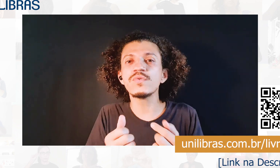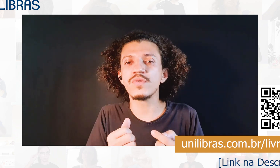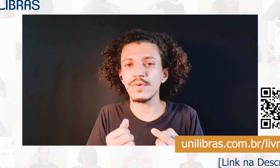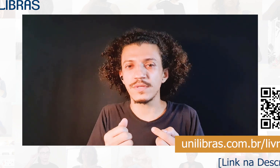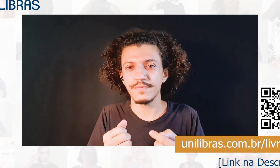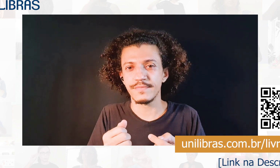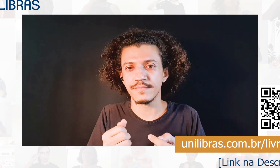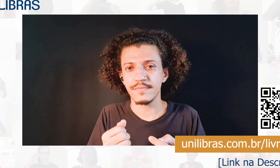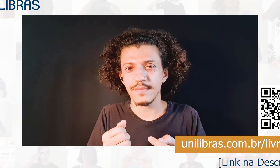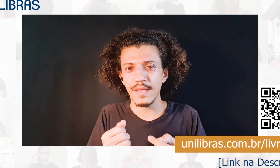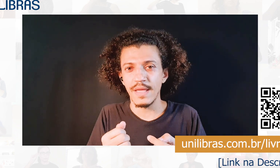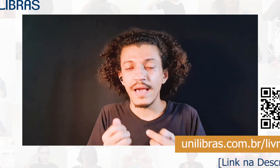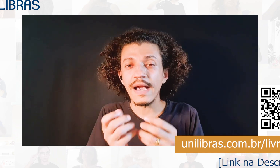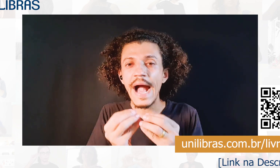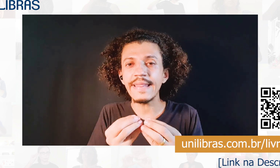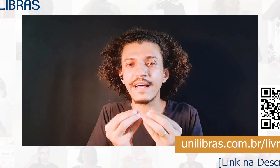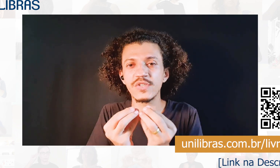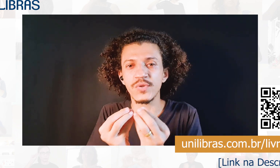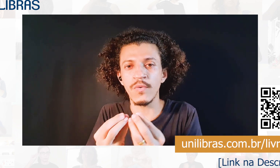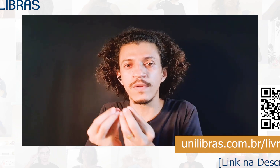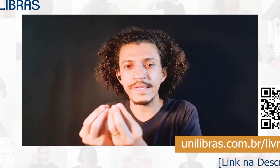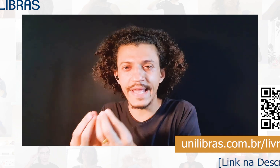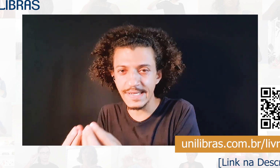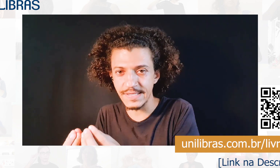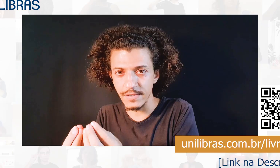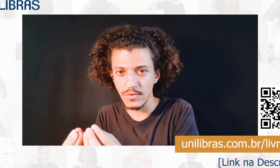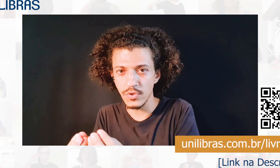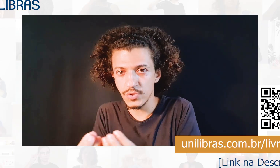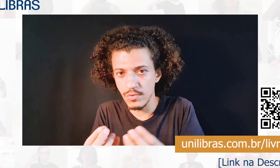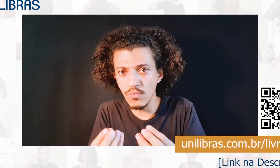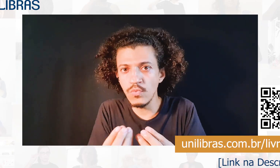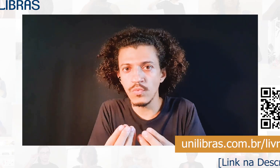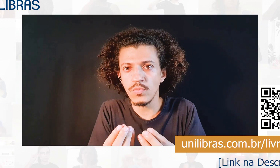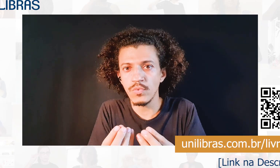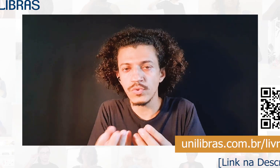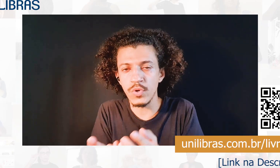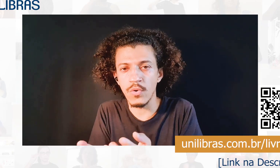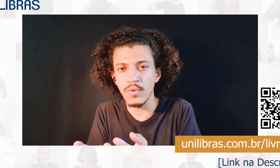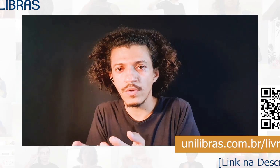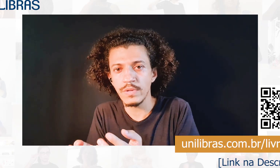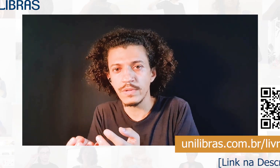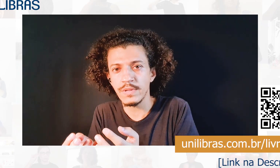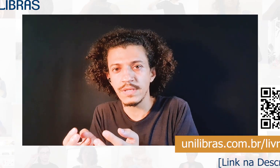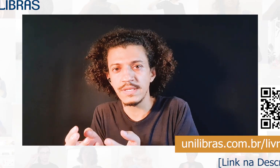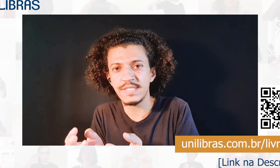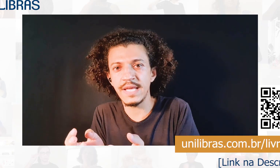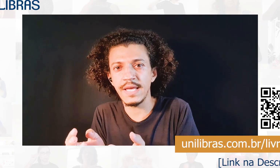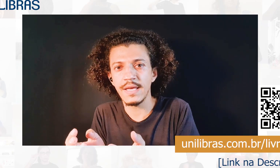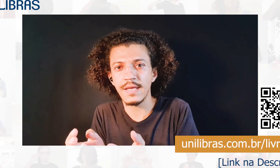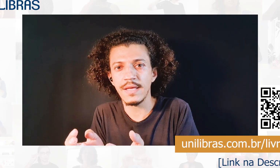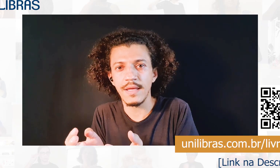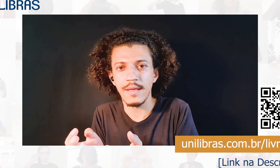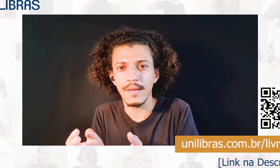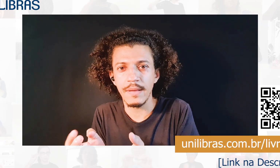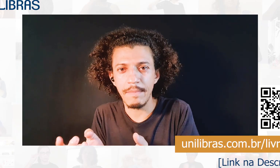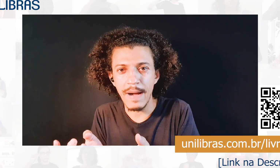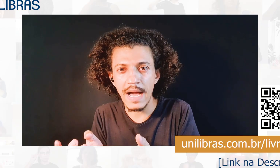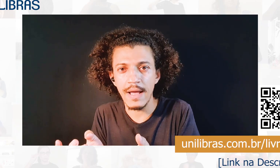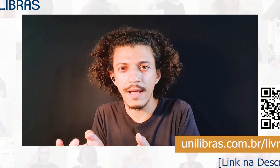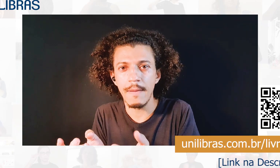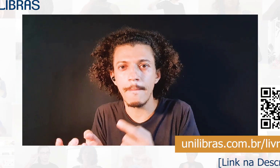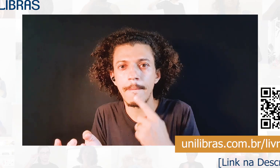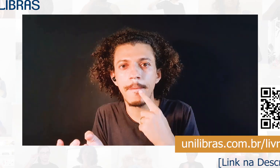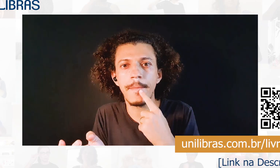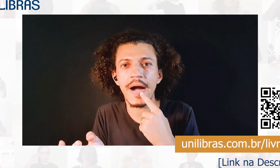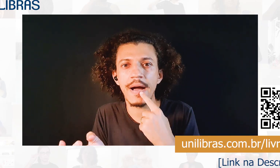emitir alguns sons. Cada som desse, um som, C,